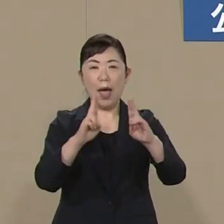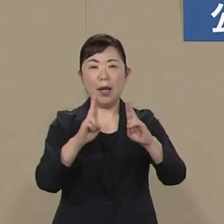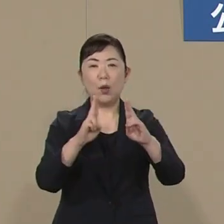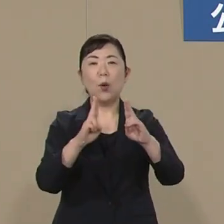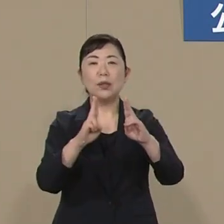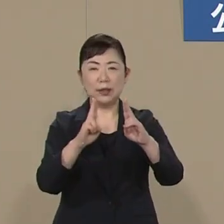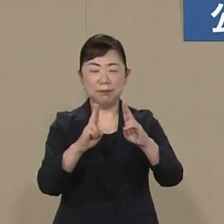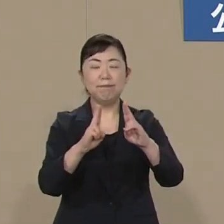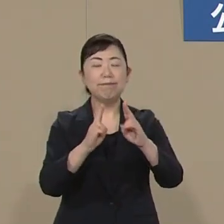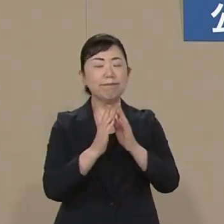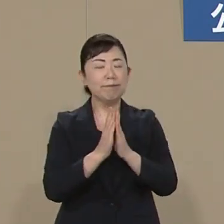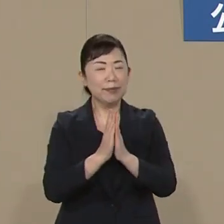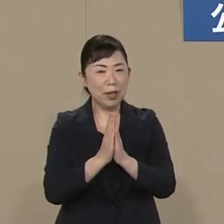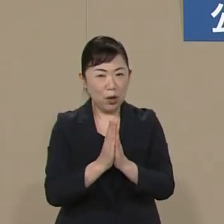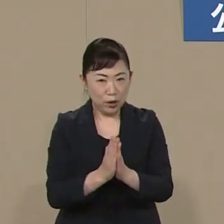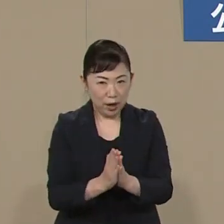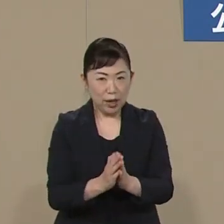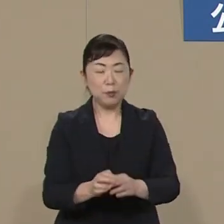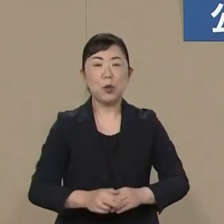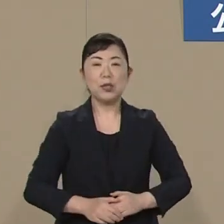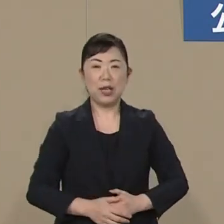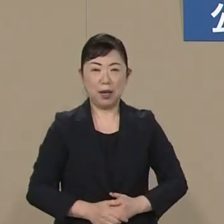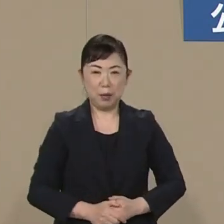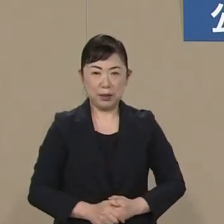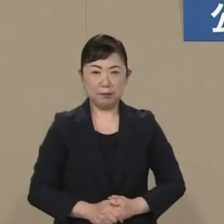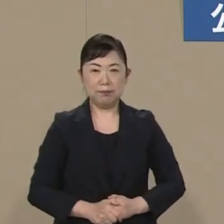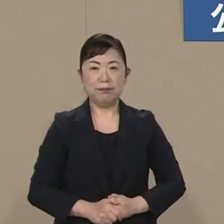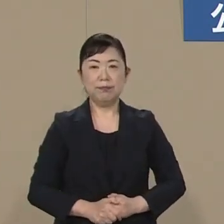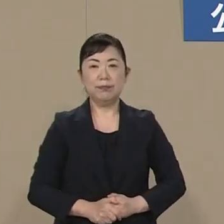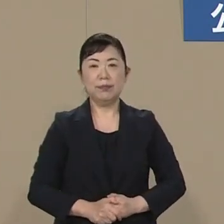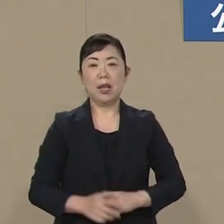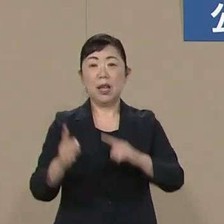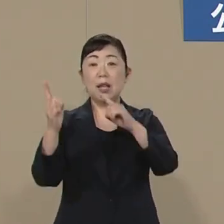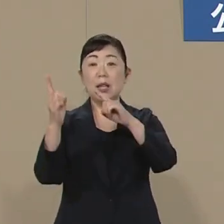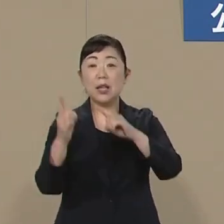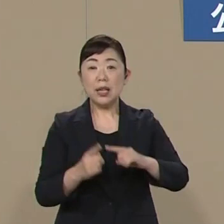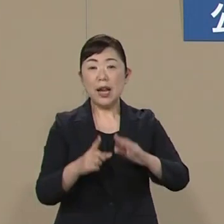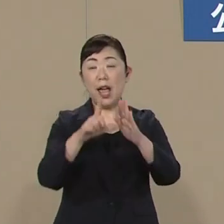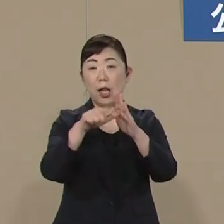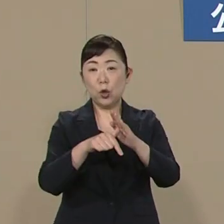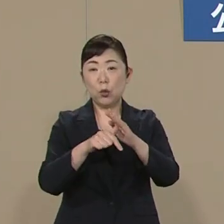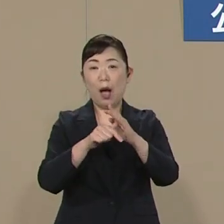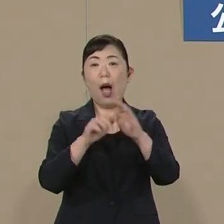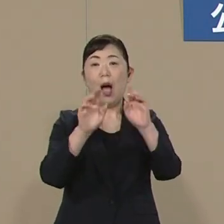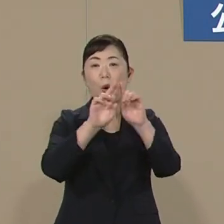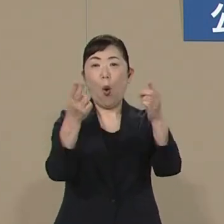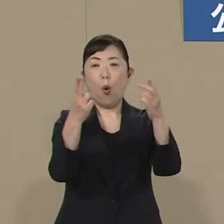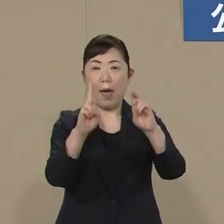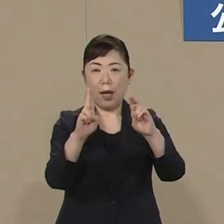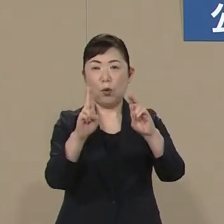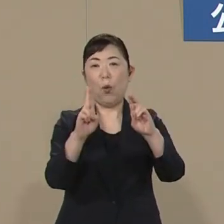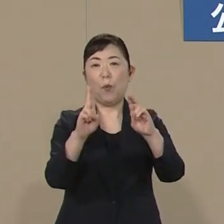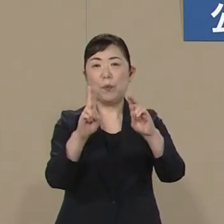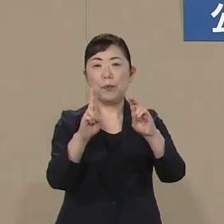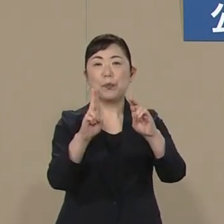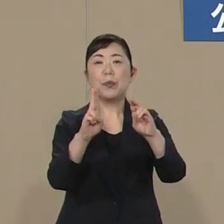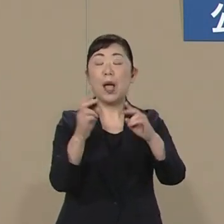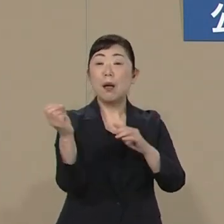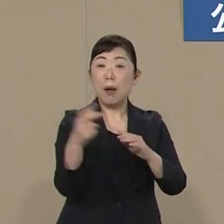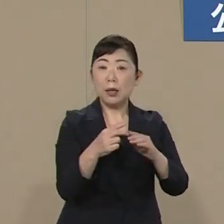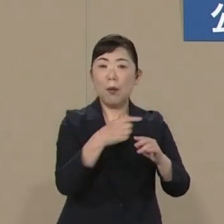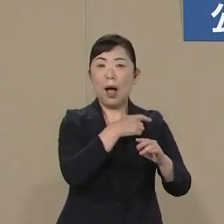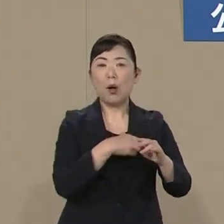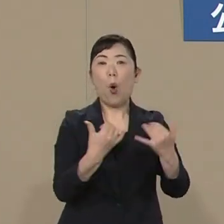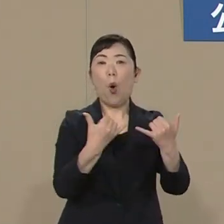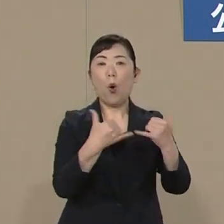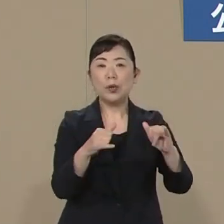に賜りますよう心よりお願い申し上げます比例区は公明党または